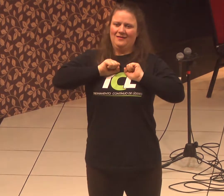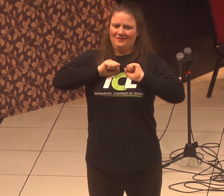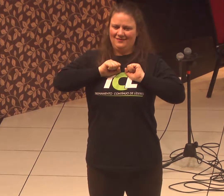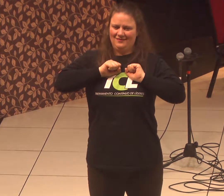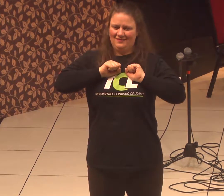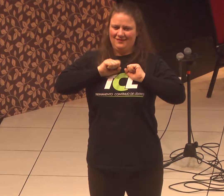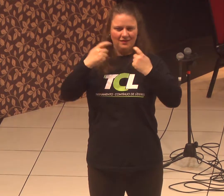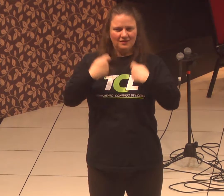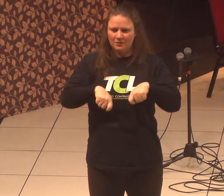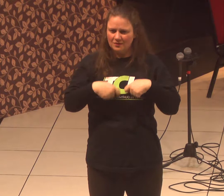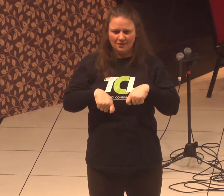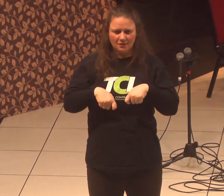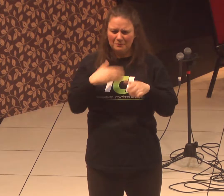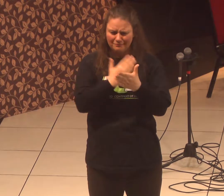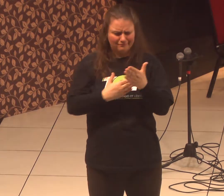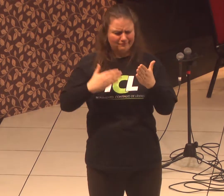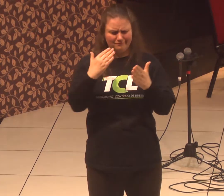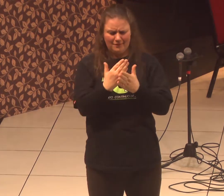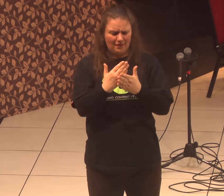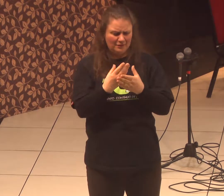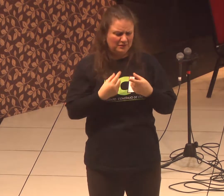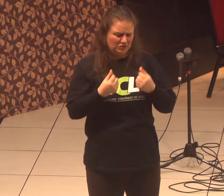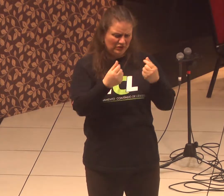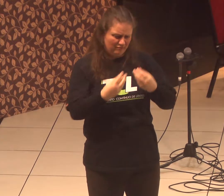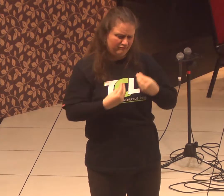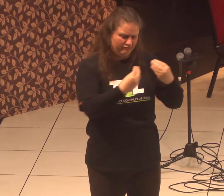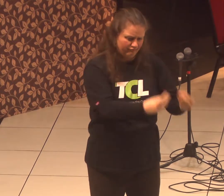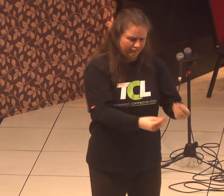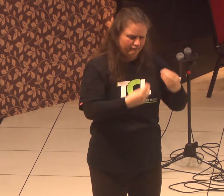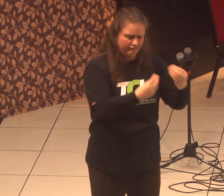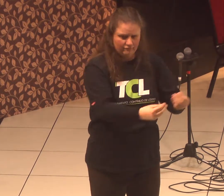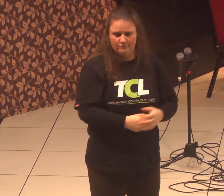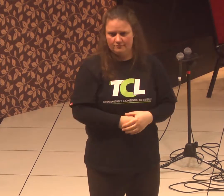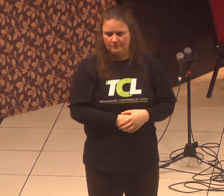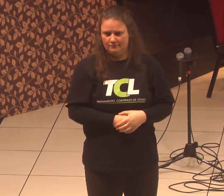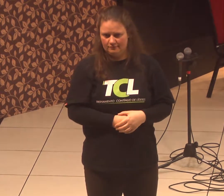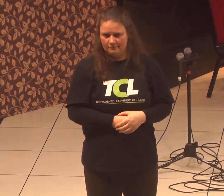Ele precisava muito mais do que uma esmola. E às vezes as pessoas estão